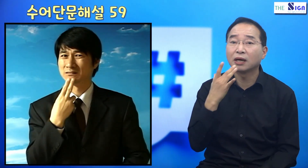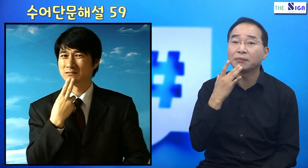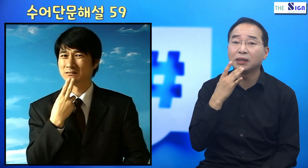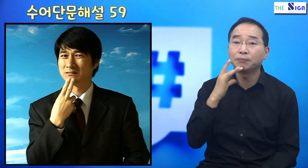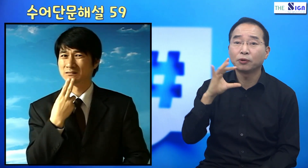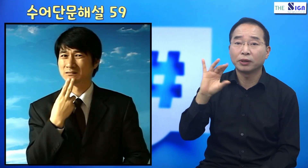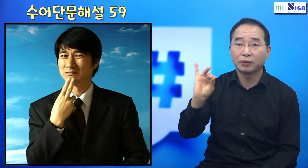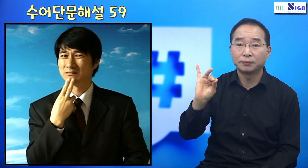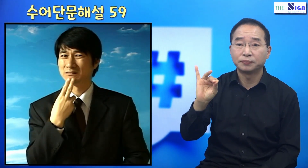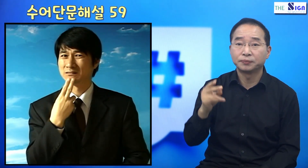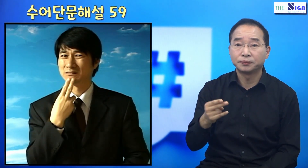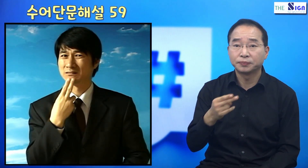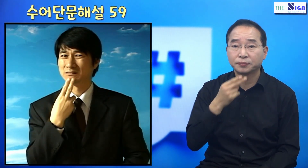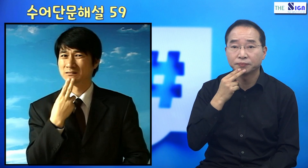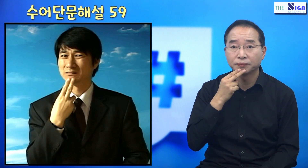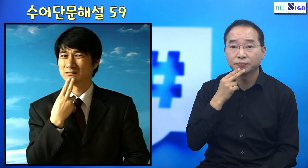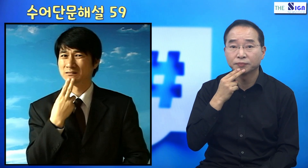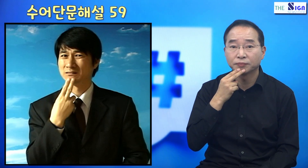자, 그 다음 이 표현이에요.